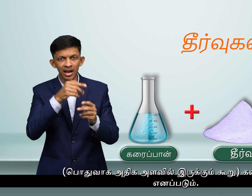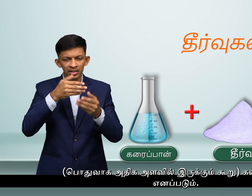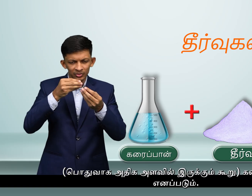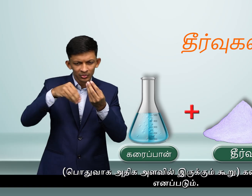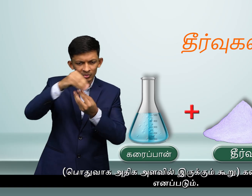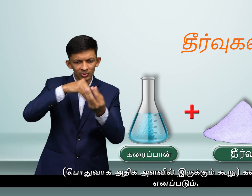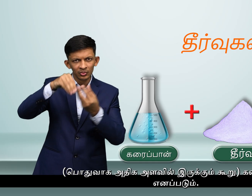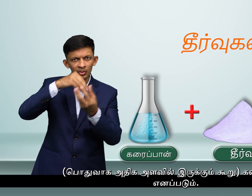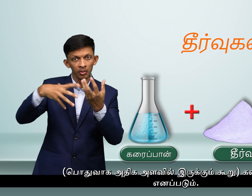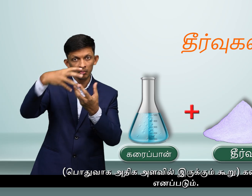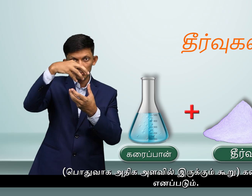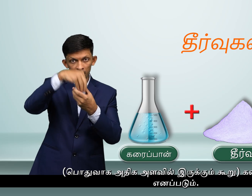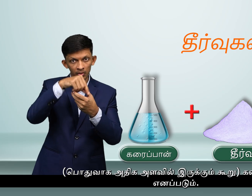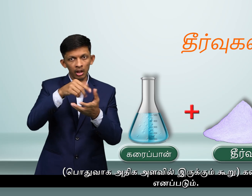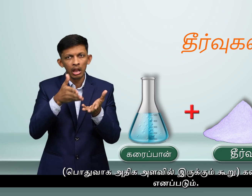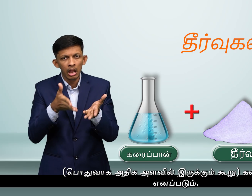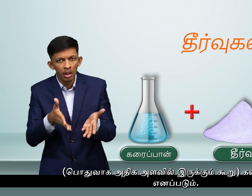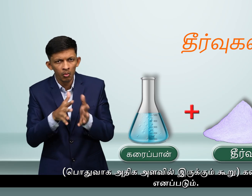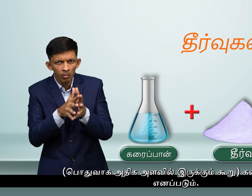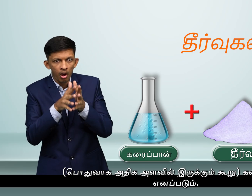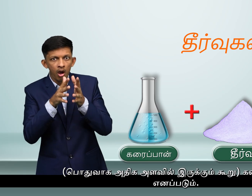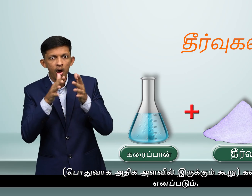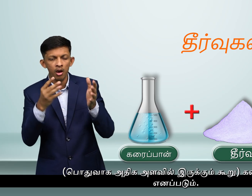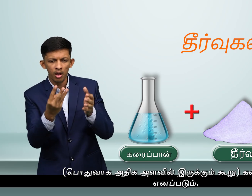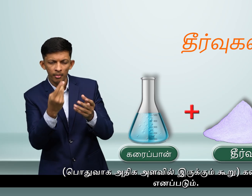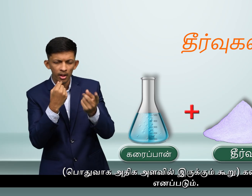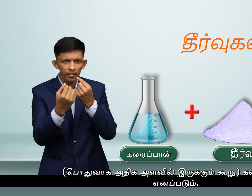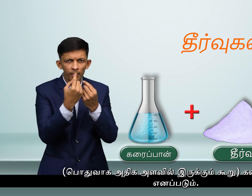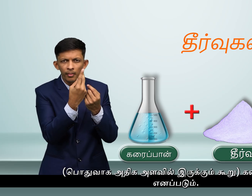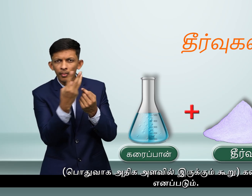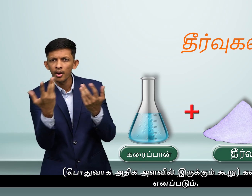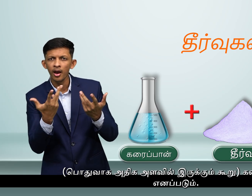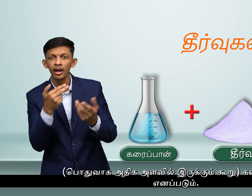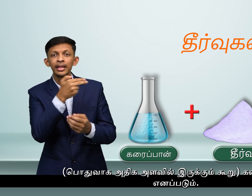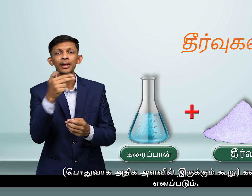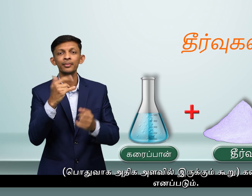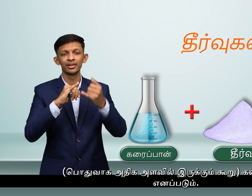அதாவது பொதுவாக அதிக அளவில் இருக்கும் கூறு கரைப்பான் எனப்படும்.